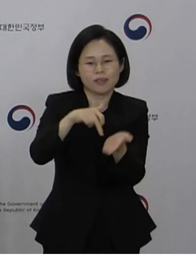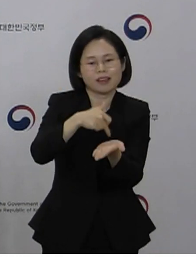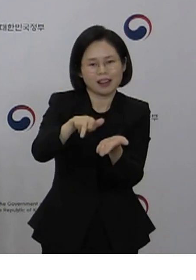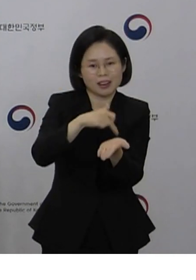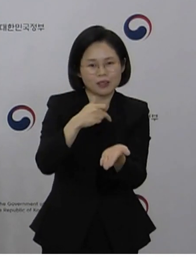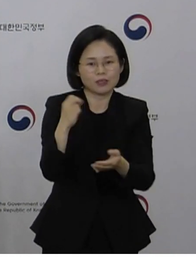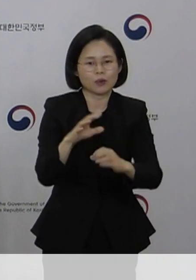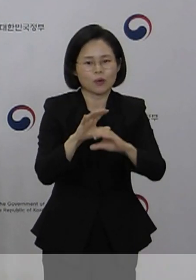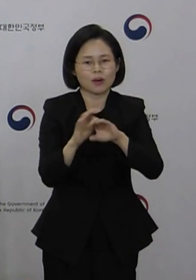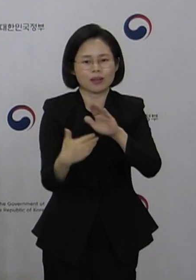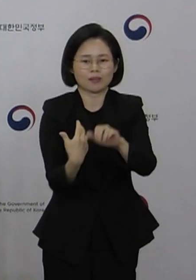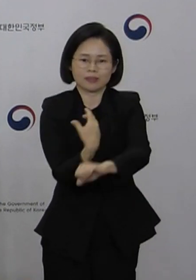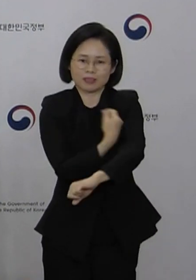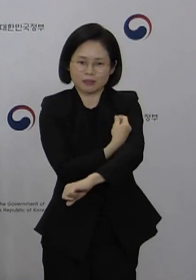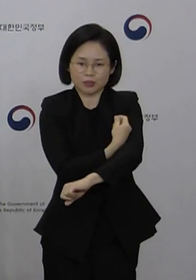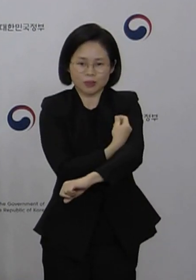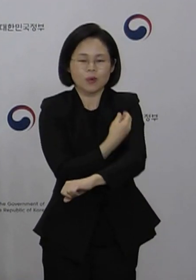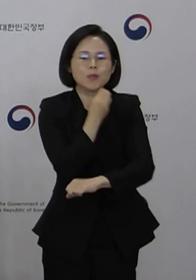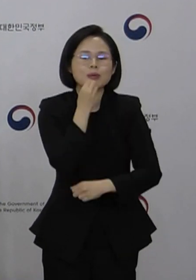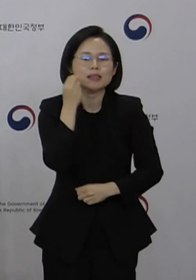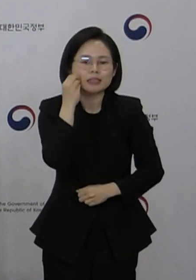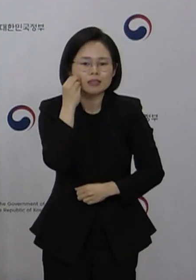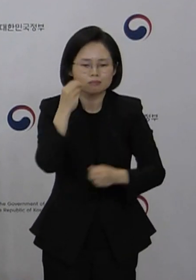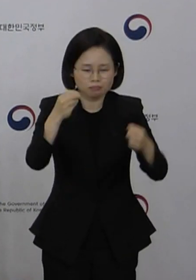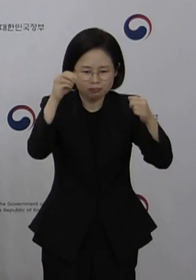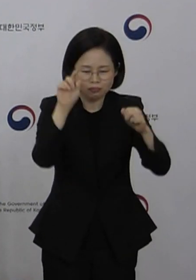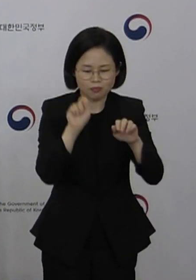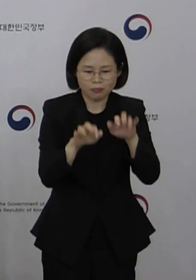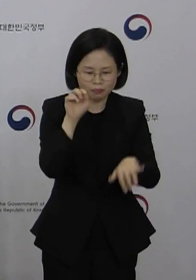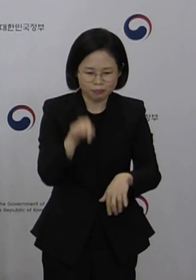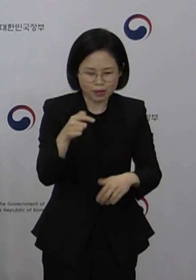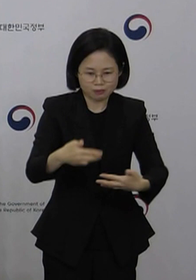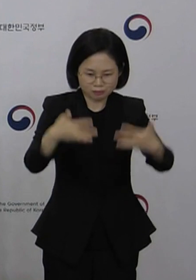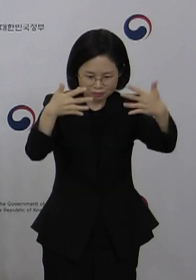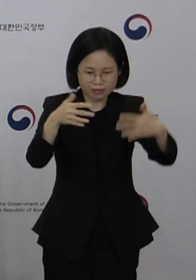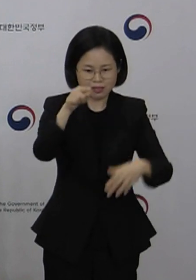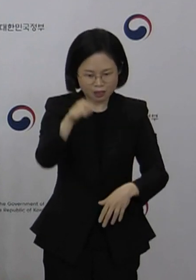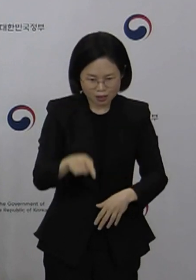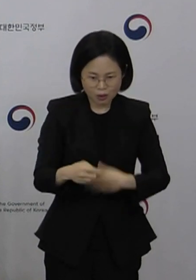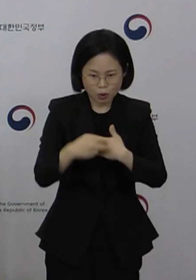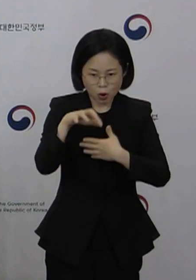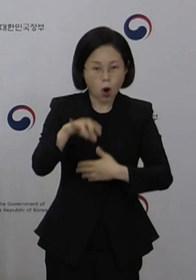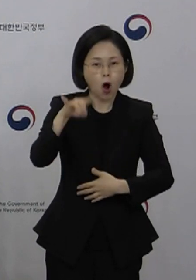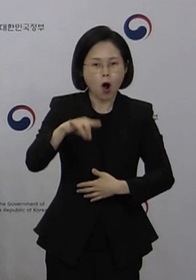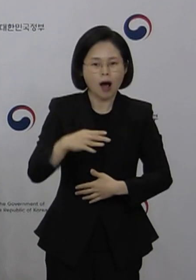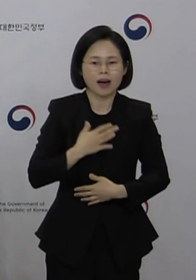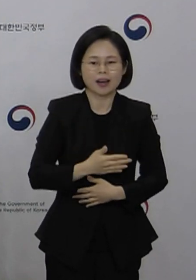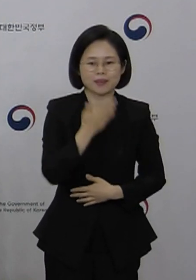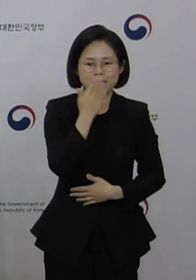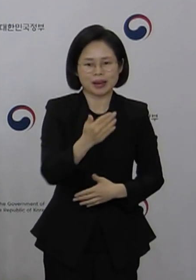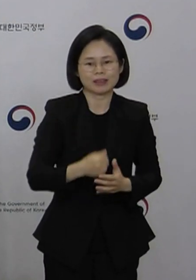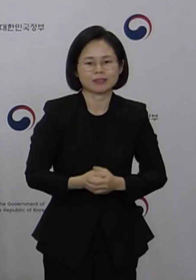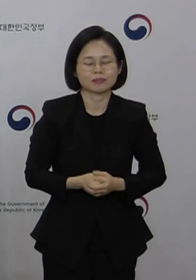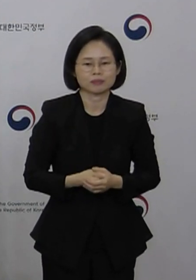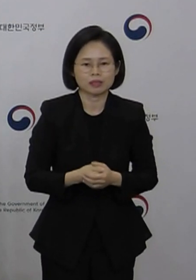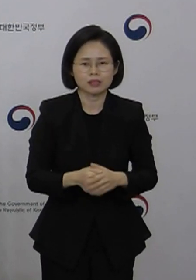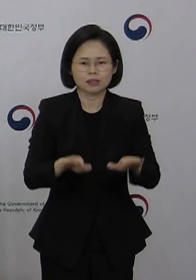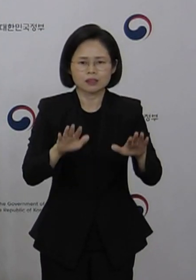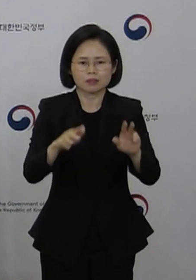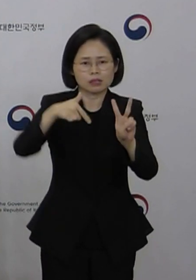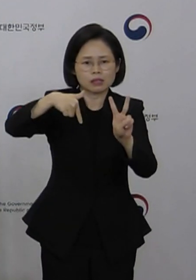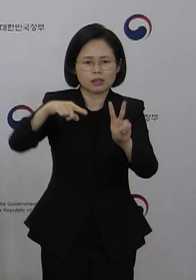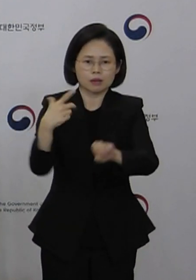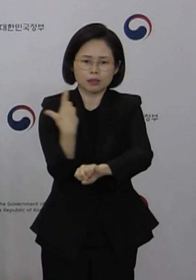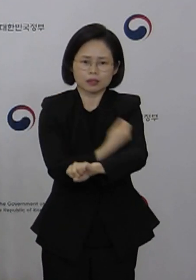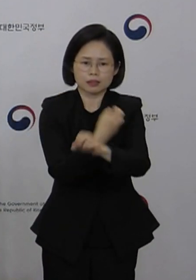통해 확인하실 수 있습니다. 새로운 백신을 활용하는 만큼 이상 사례에는 좀 더